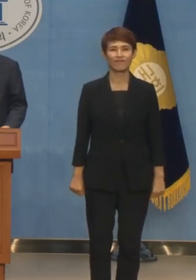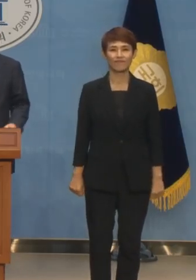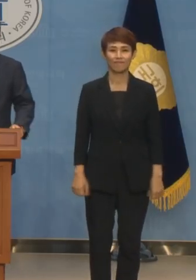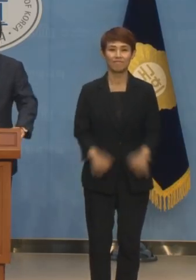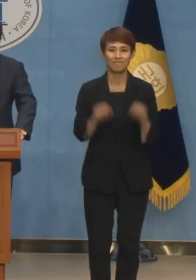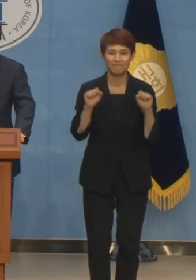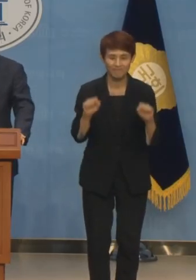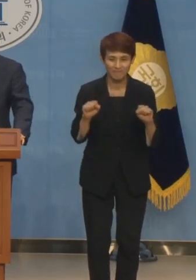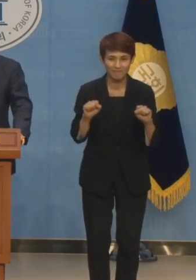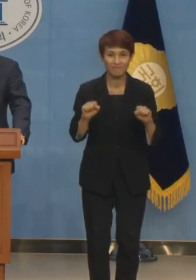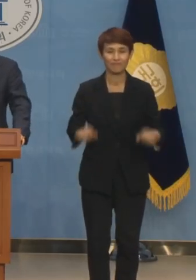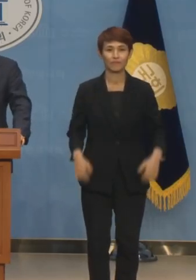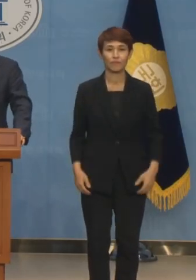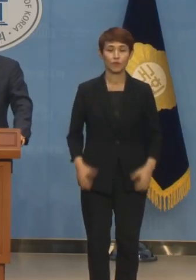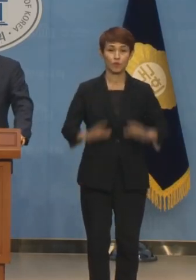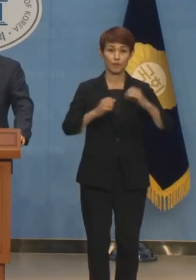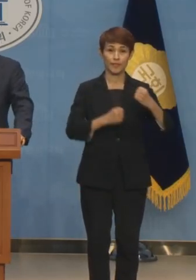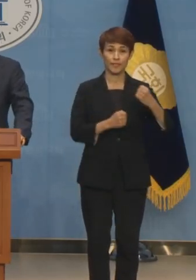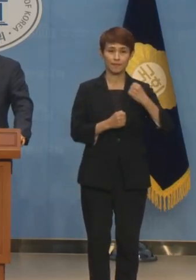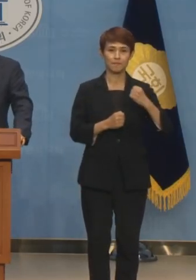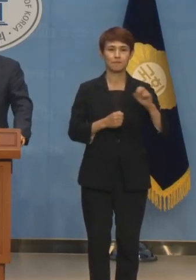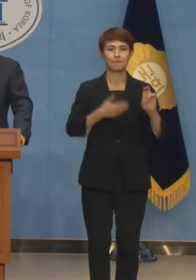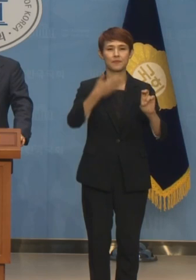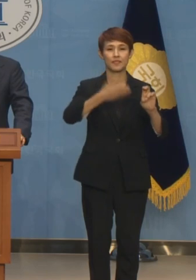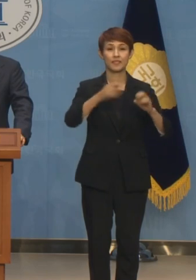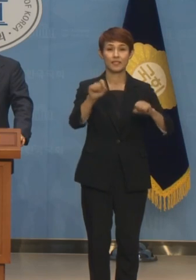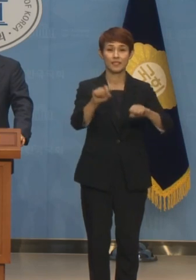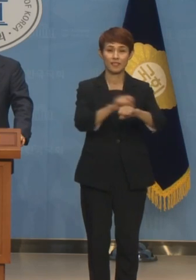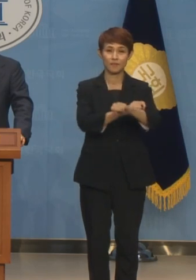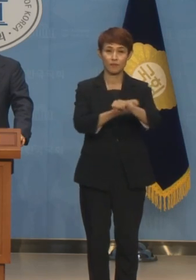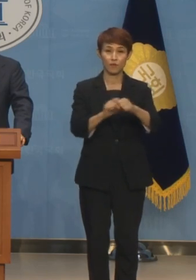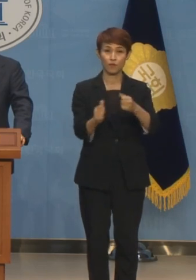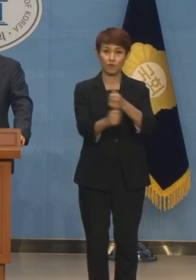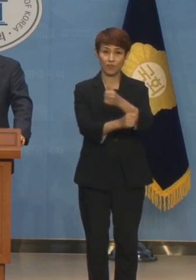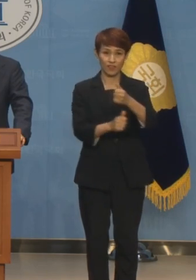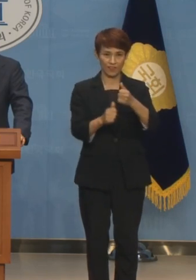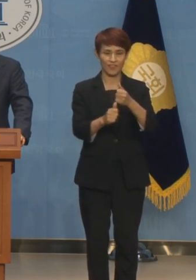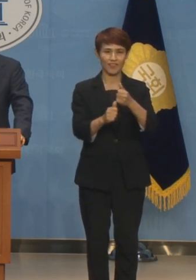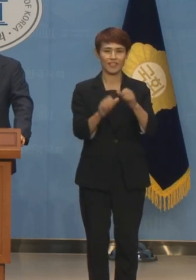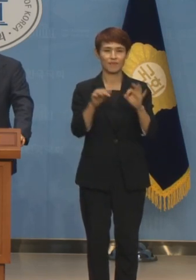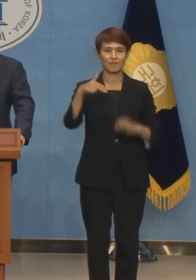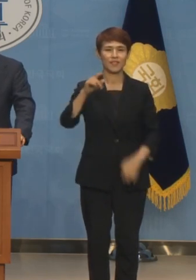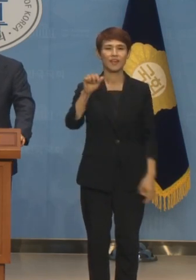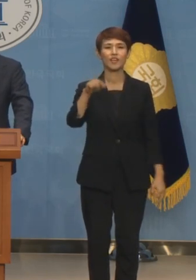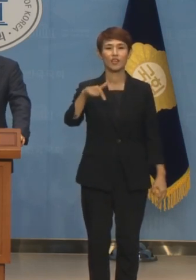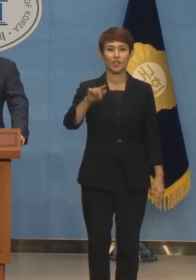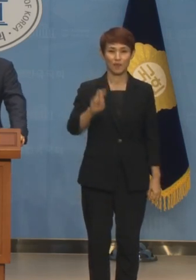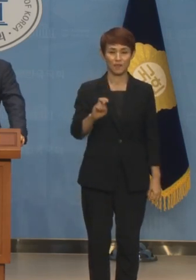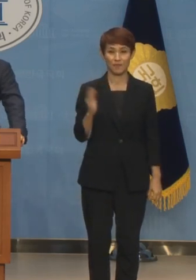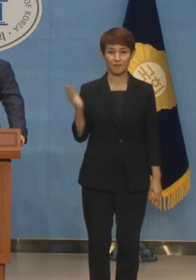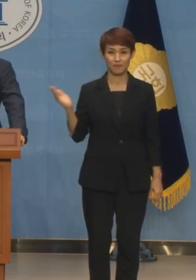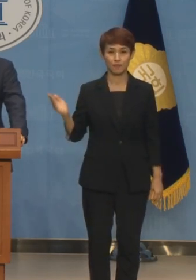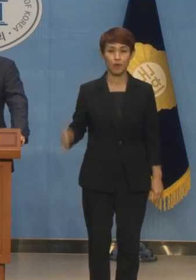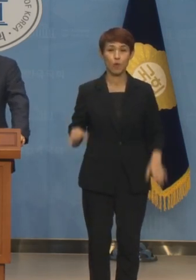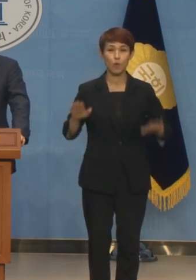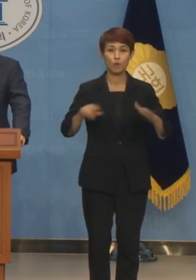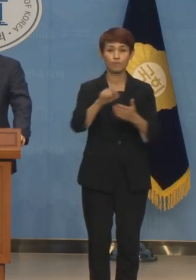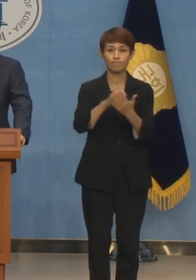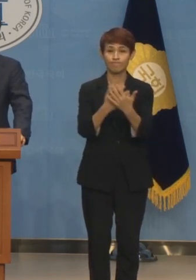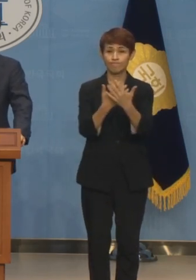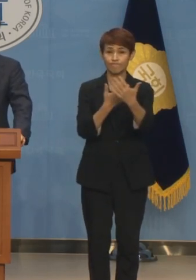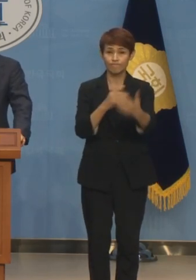예, 안녕하십니까. 국민의힘 미디어 특별위원회 위원 김장겸 의원입니다. 오늘 이